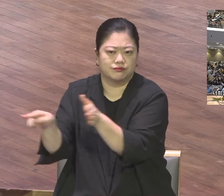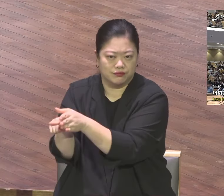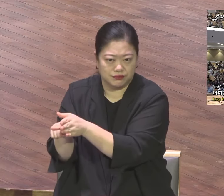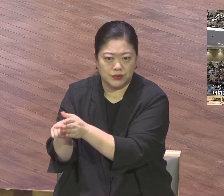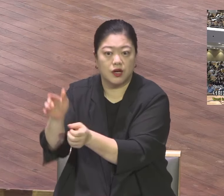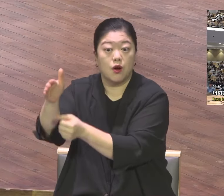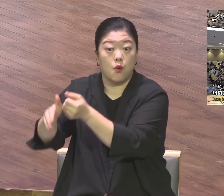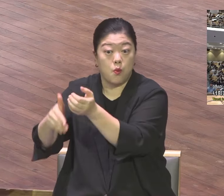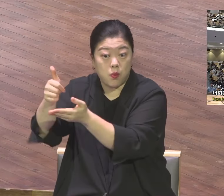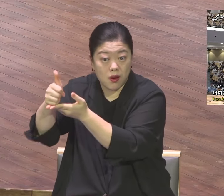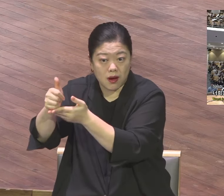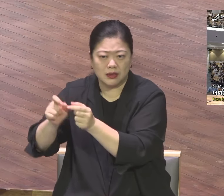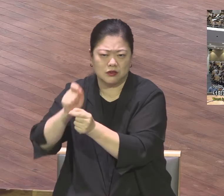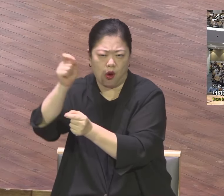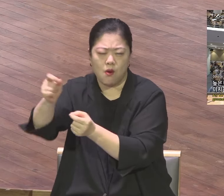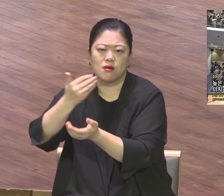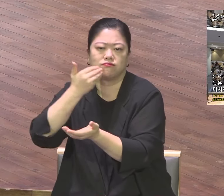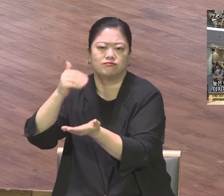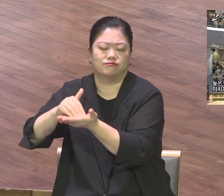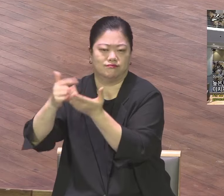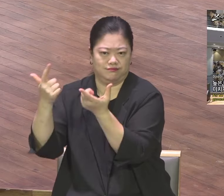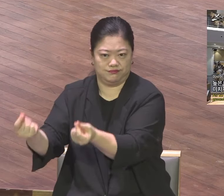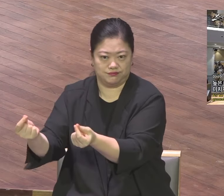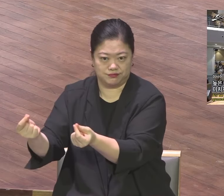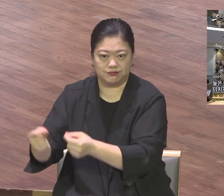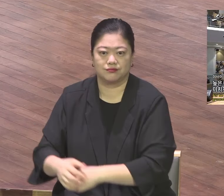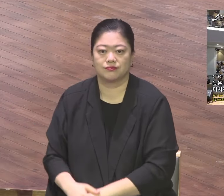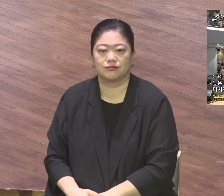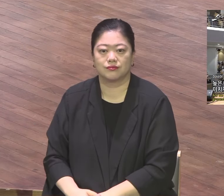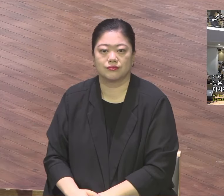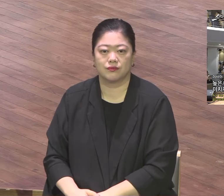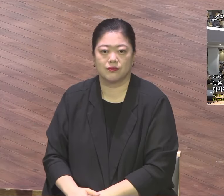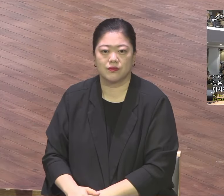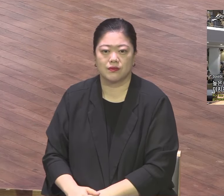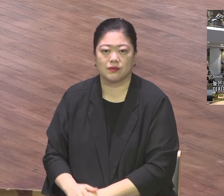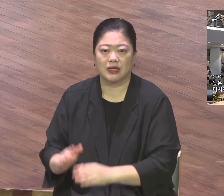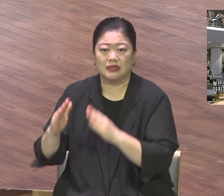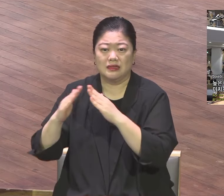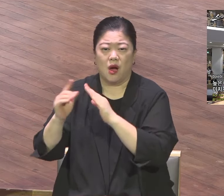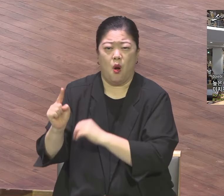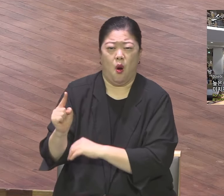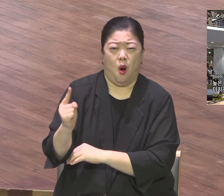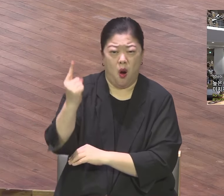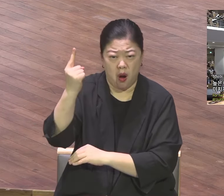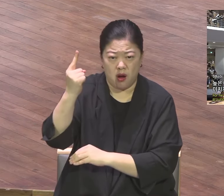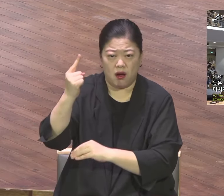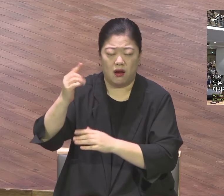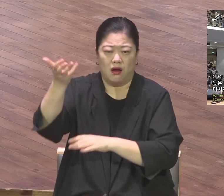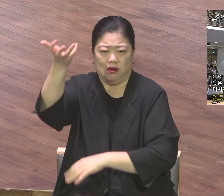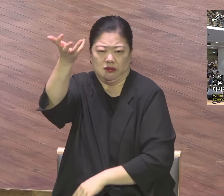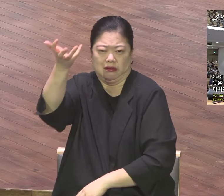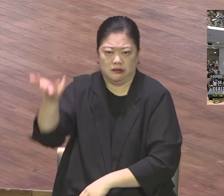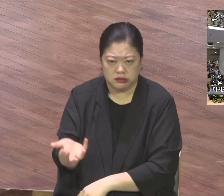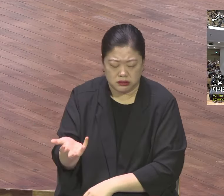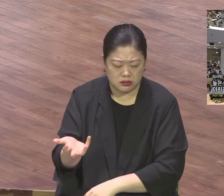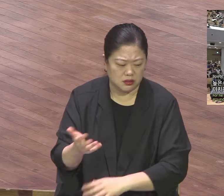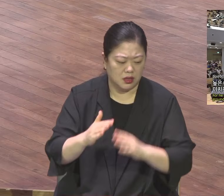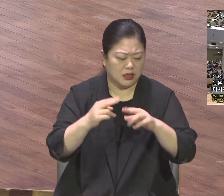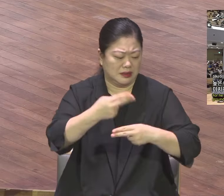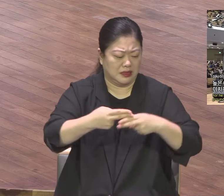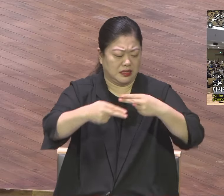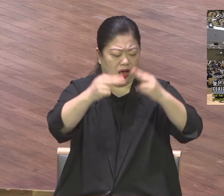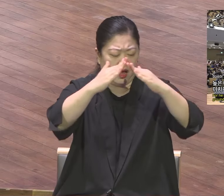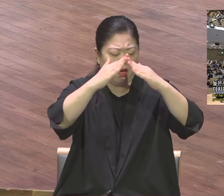주 여호와는 영원한 반석이시미로다. 높은 데에 거주하는 자를 낮추시며 손은 성을 헐어